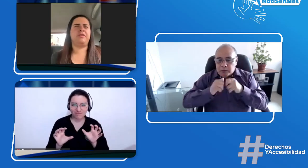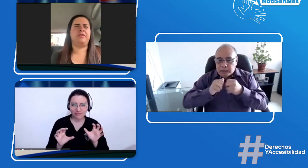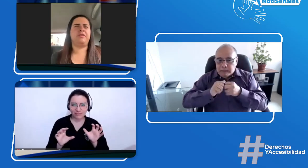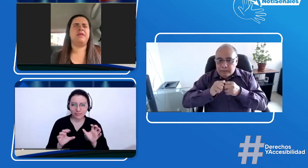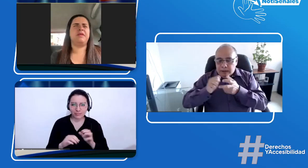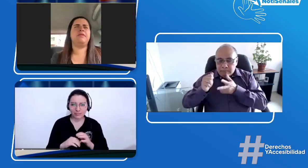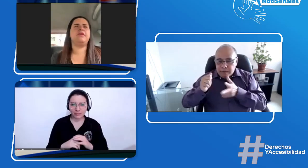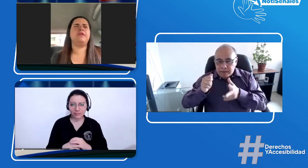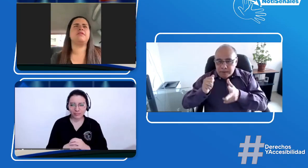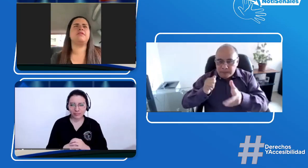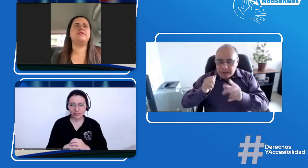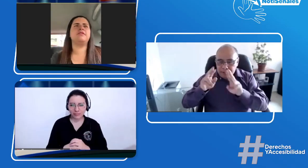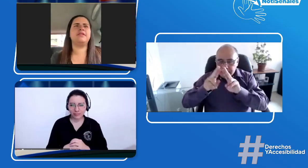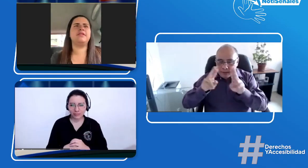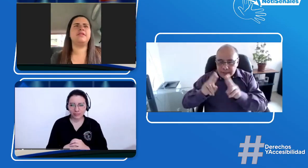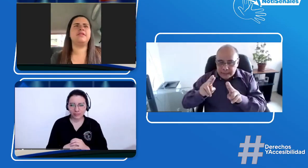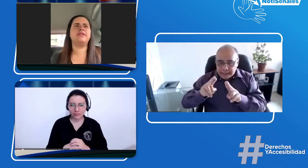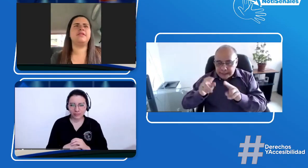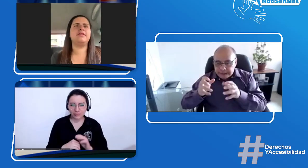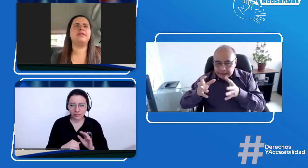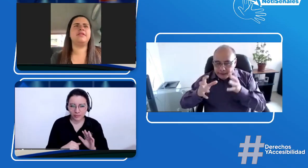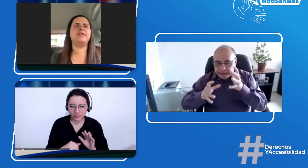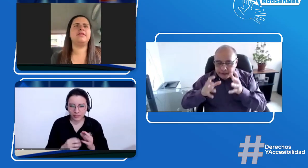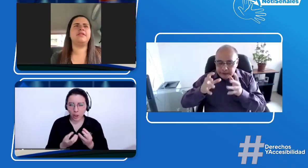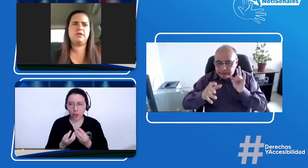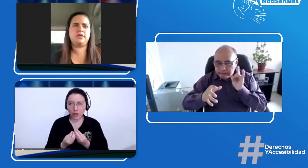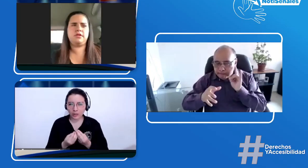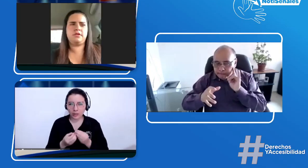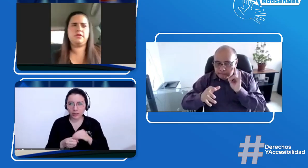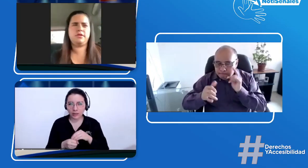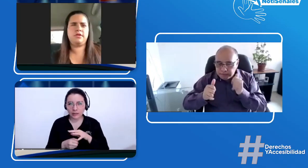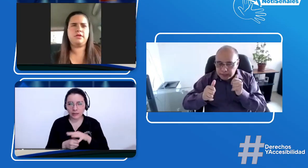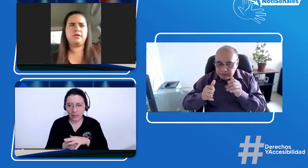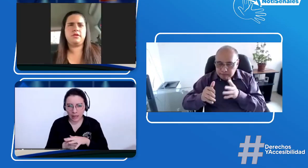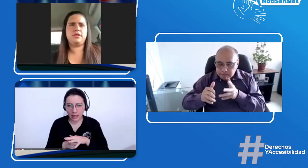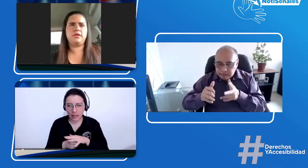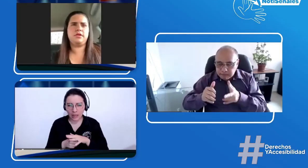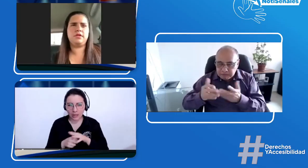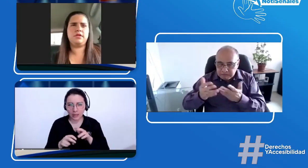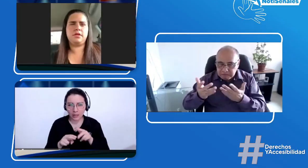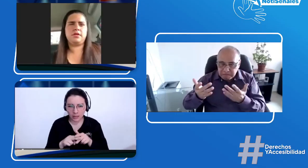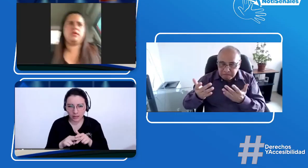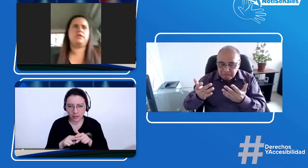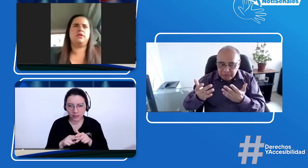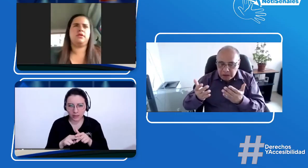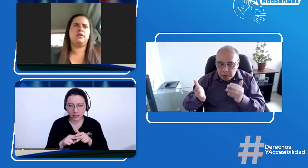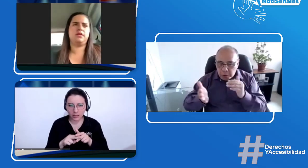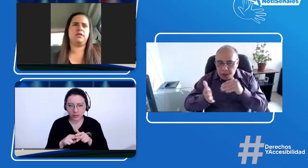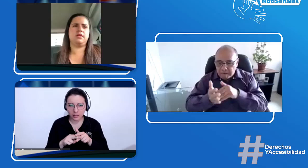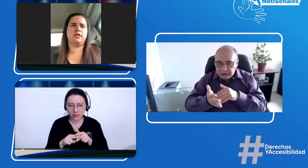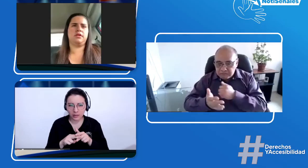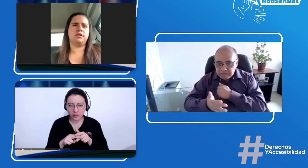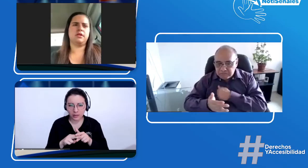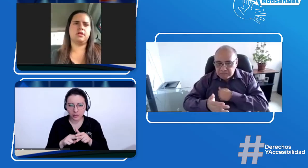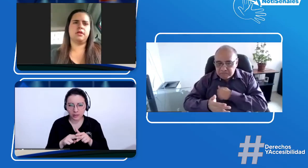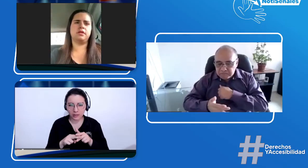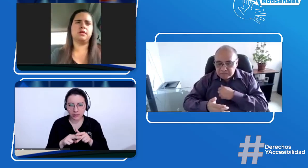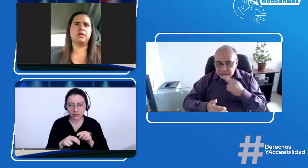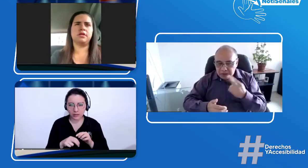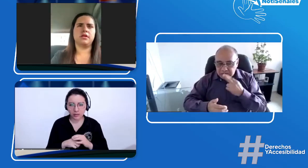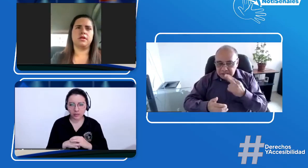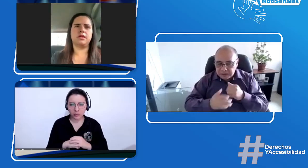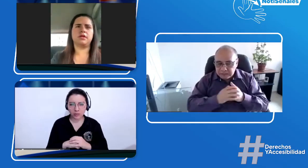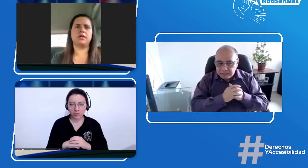instancias Lucía, está el Consejo Distrital. No sé si es porque te estás moviendo